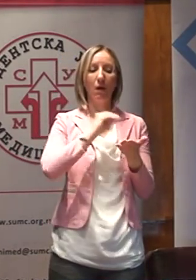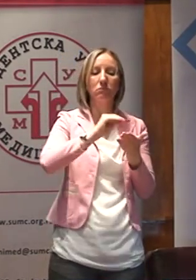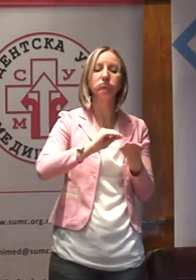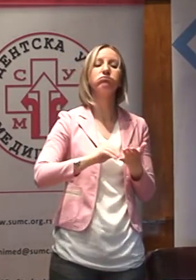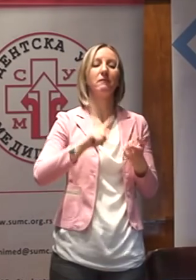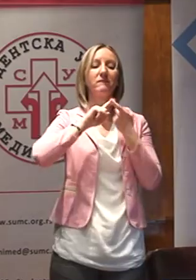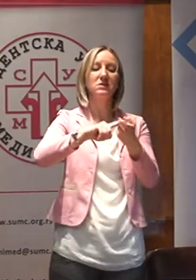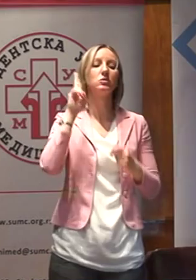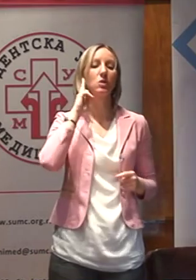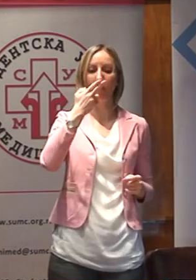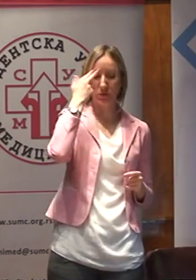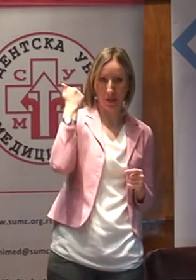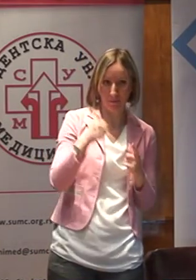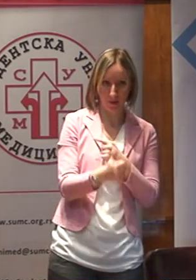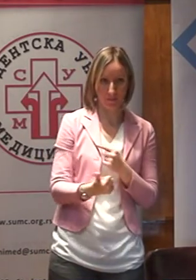grupe.